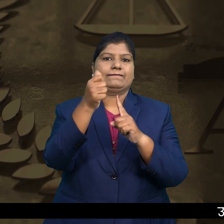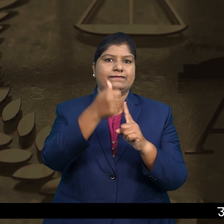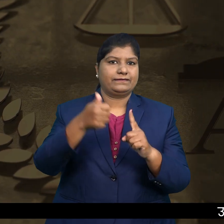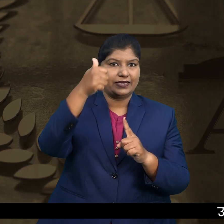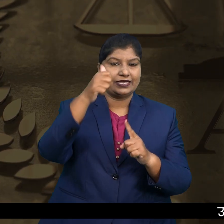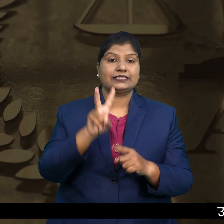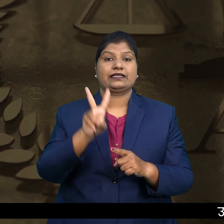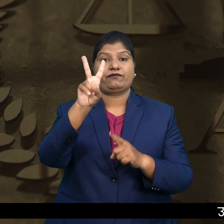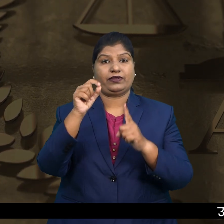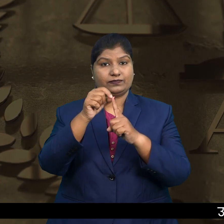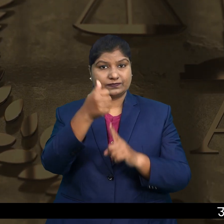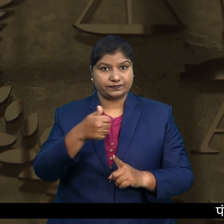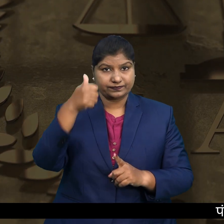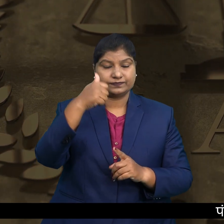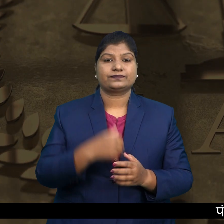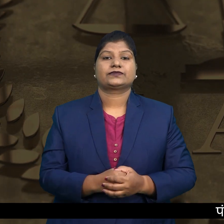उपाध्यक्ष,